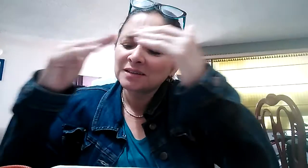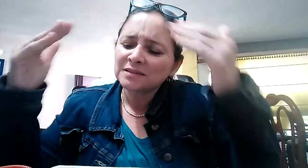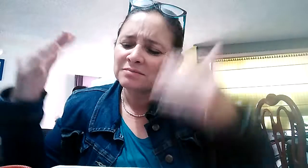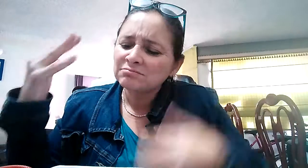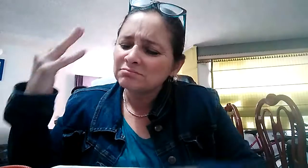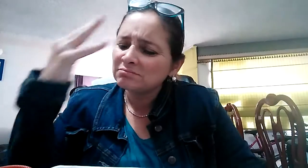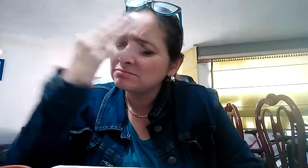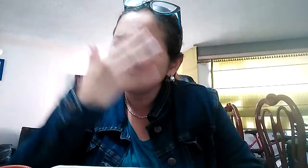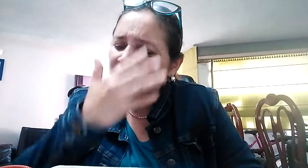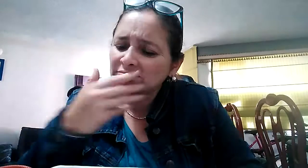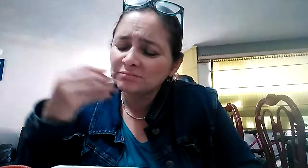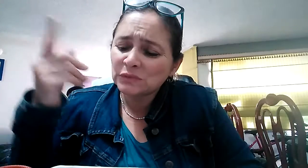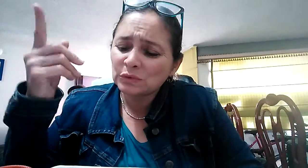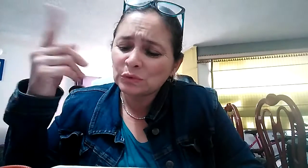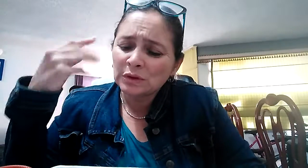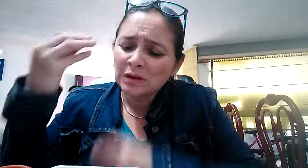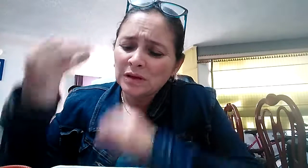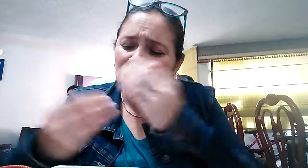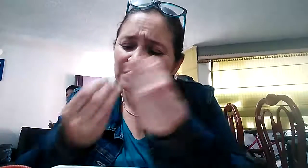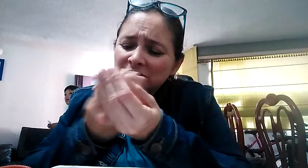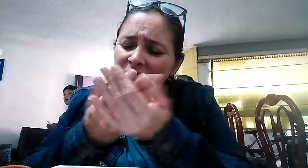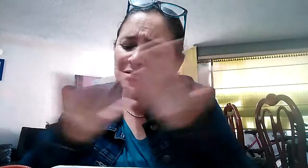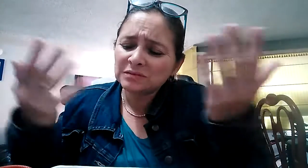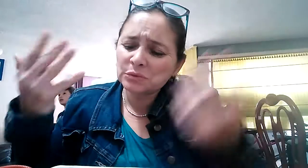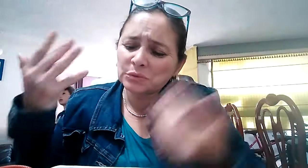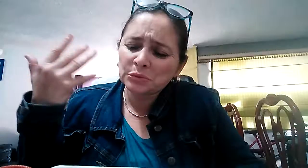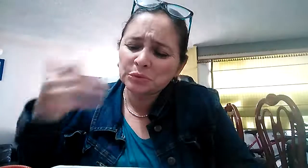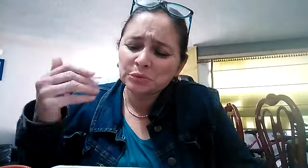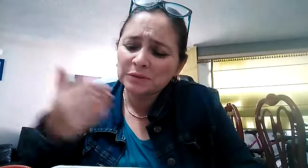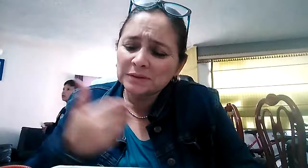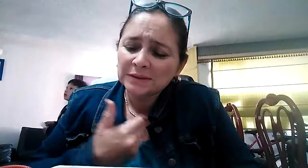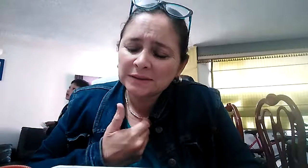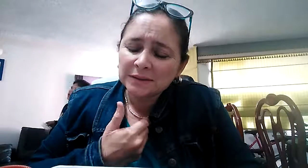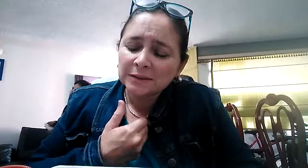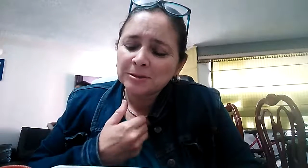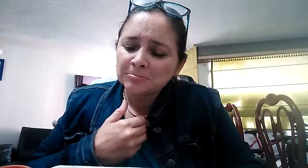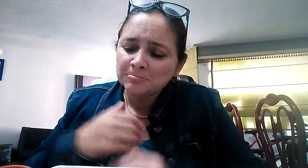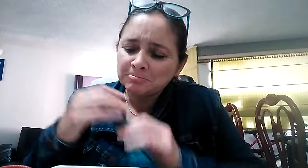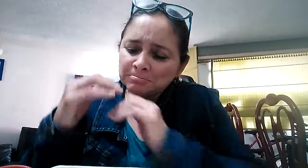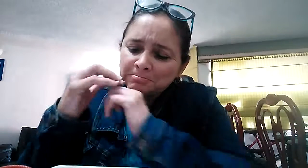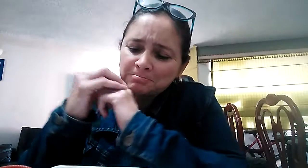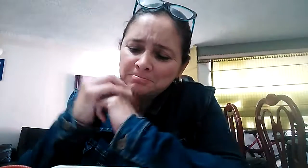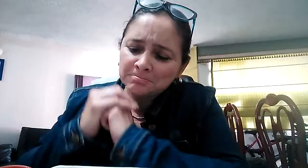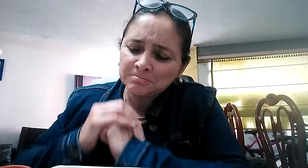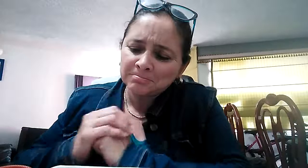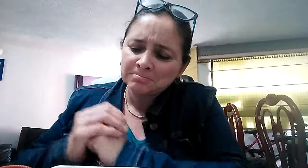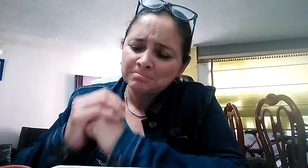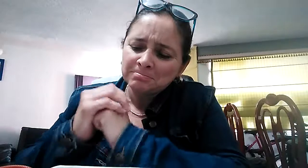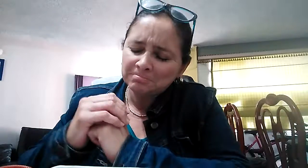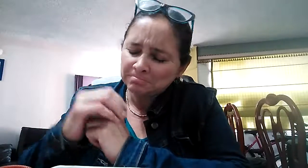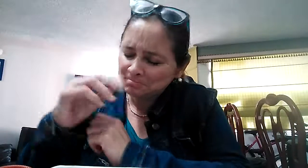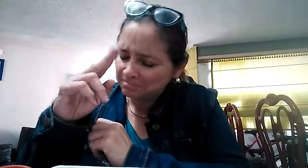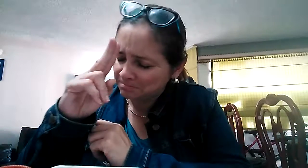a sacudirlos. ¿Oh, sí? Bien, toma esto. ¡Ah! ¡Y esto! ¡Ah! ¡Duele! ¡Esto no funciona